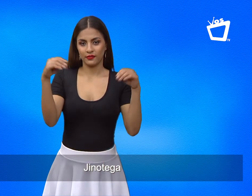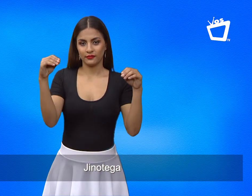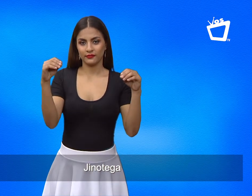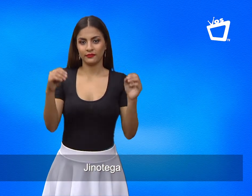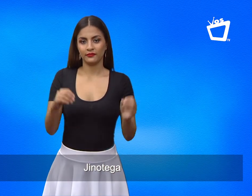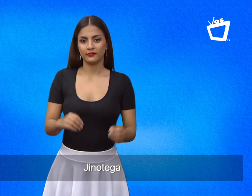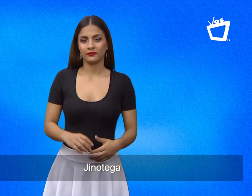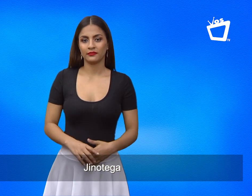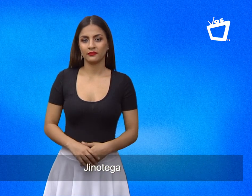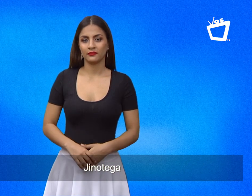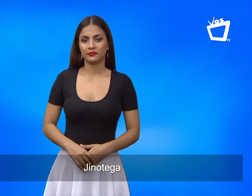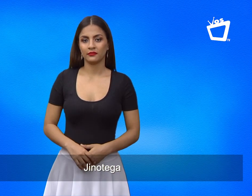Jinotega.